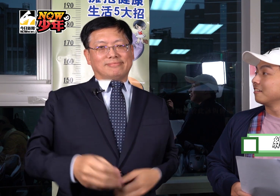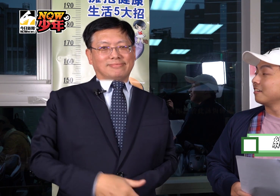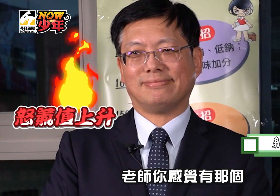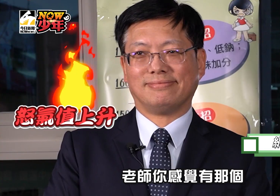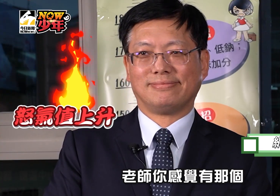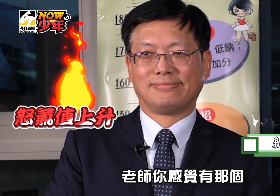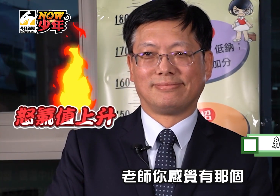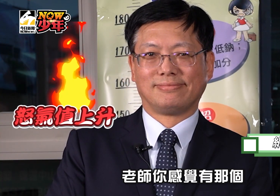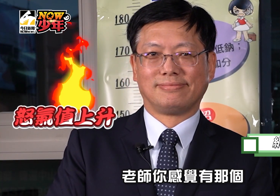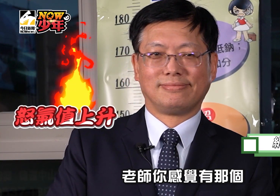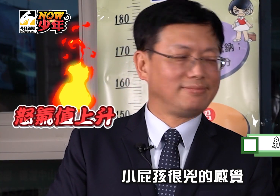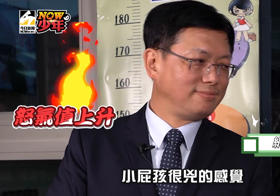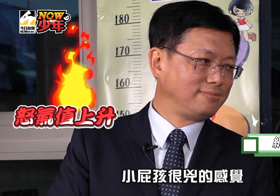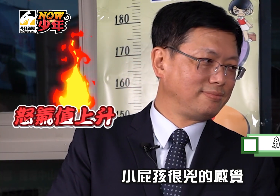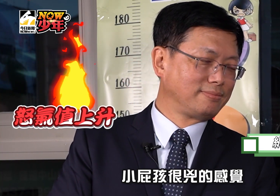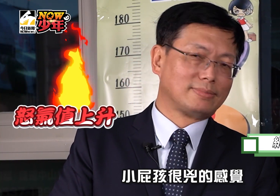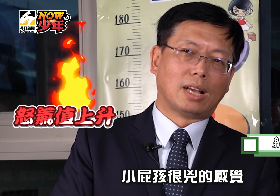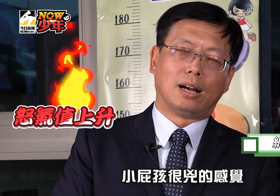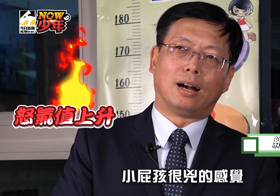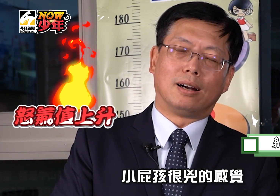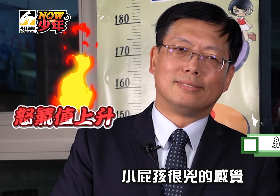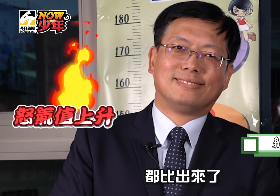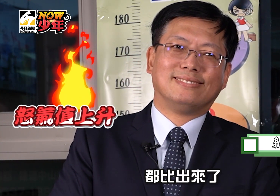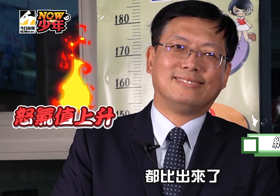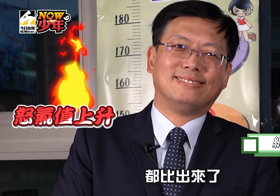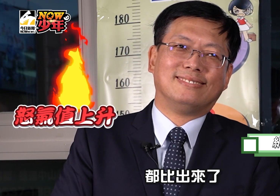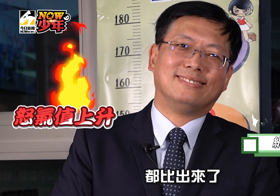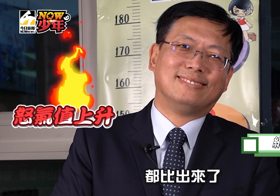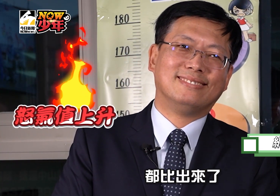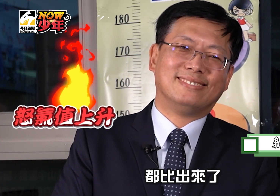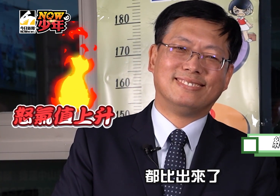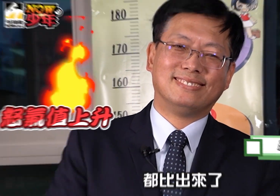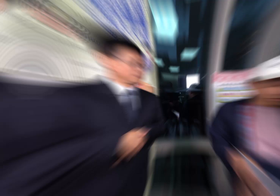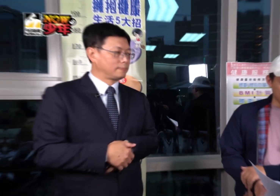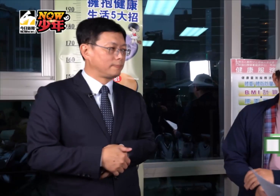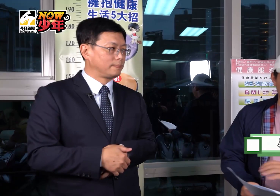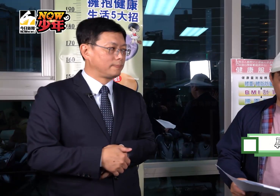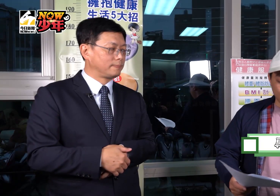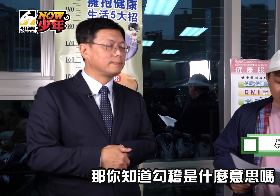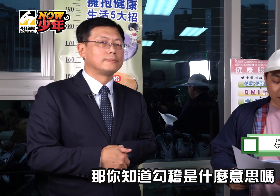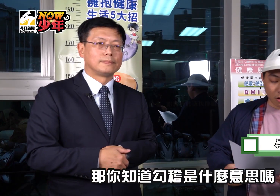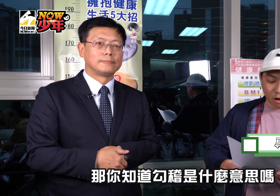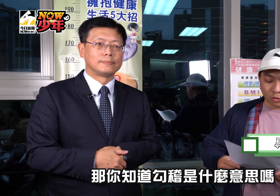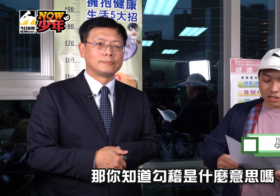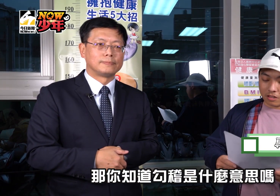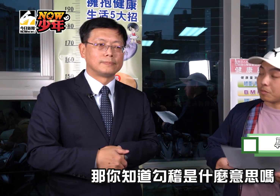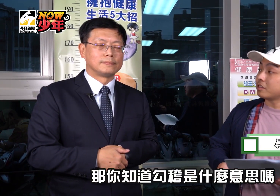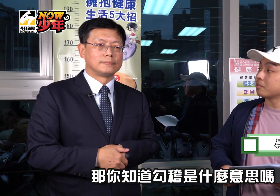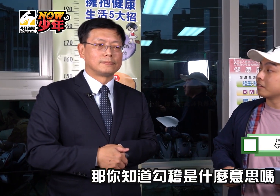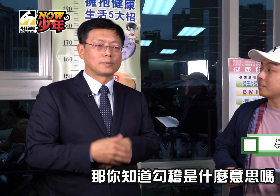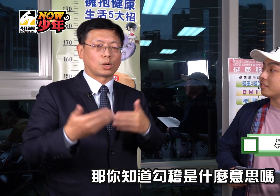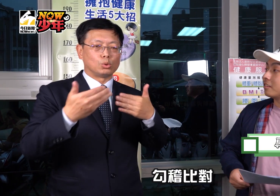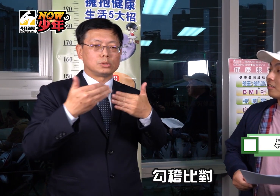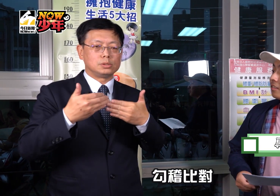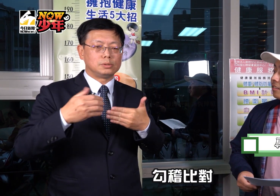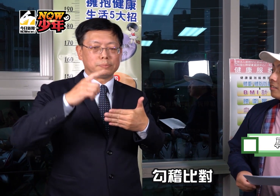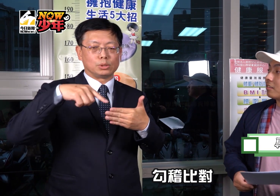老师，你感觉有那个小屁孩很凶的那个感觉都比出来了。好，老师，那你知道勾机是什么意思吗？ 勾机比